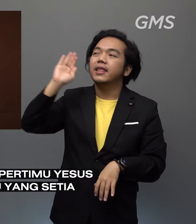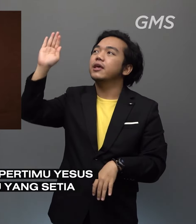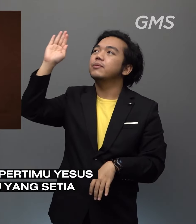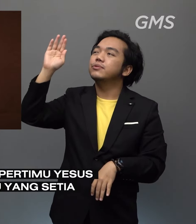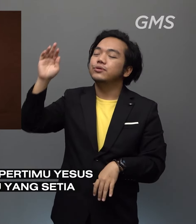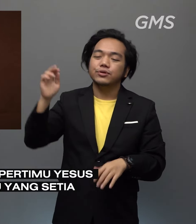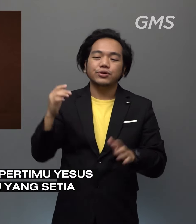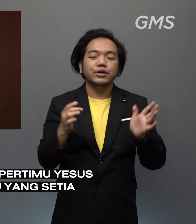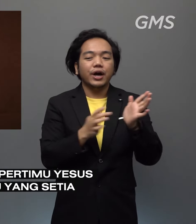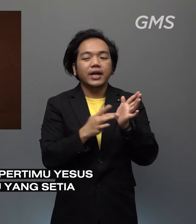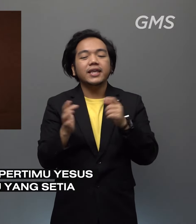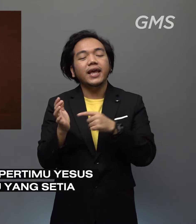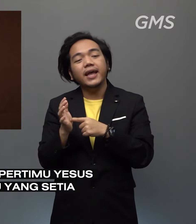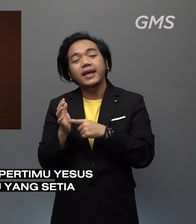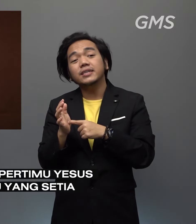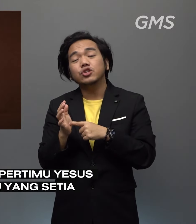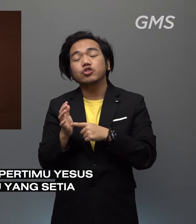sepertimu,